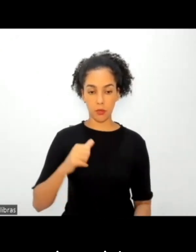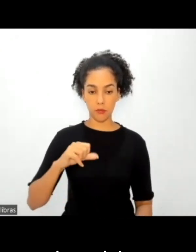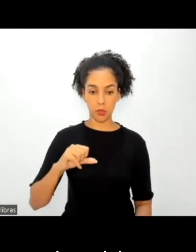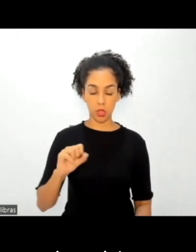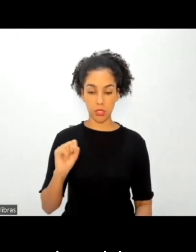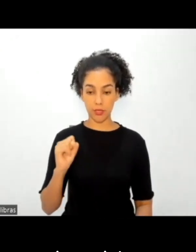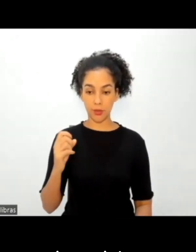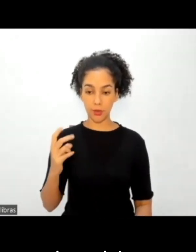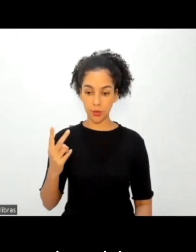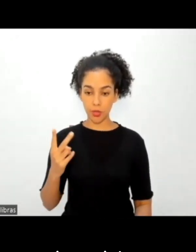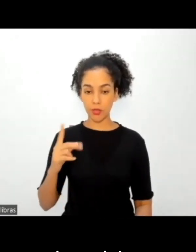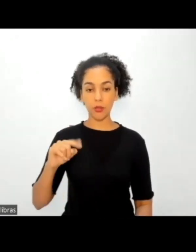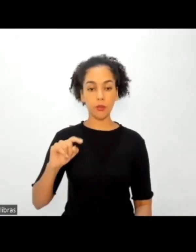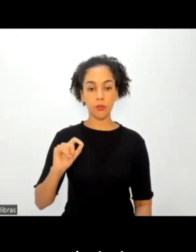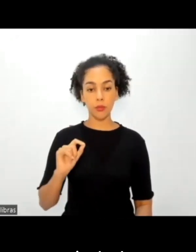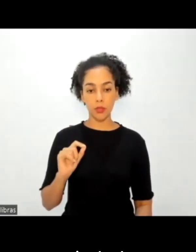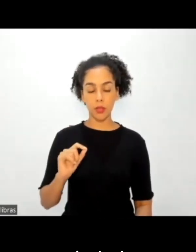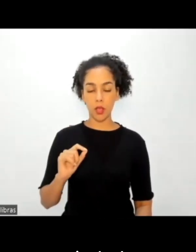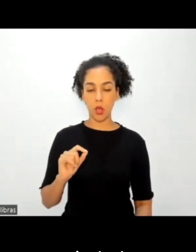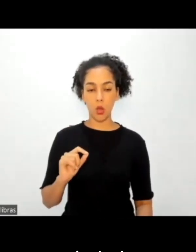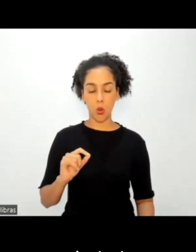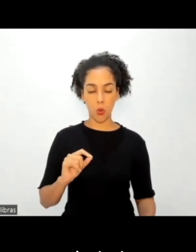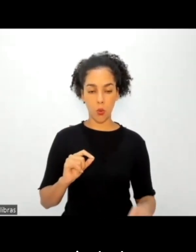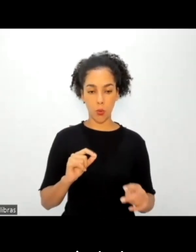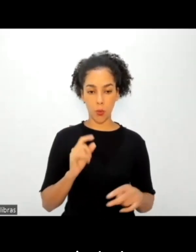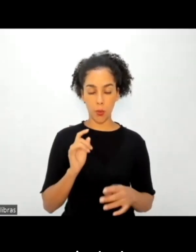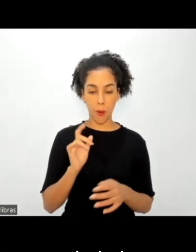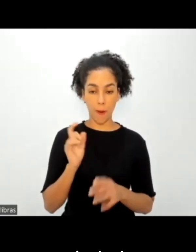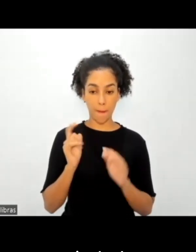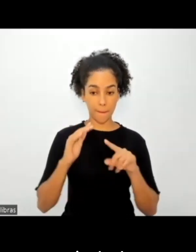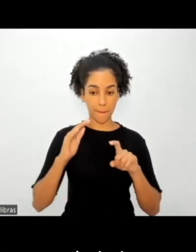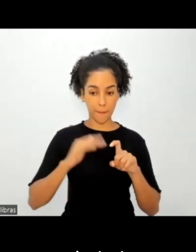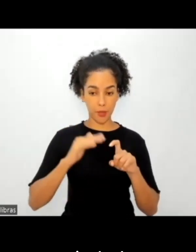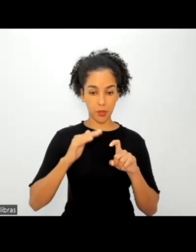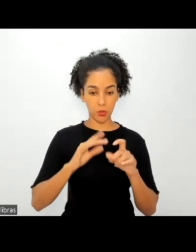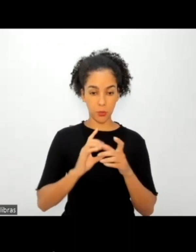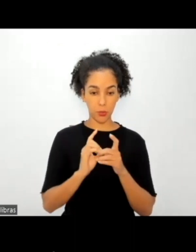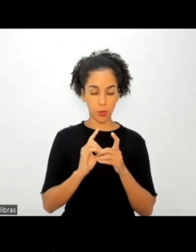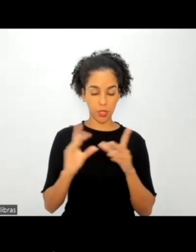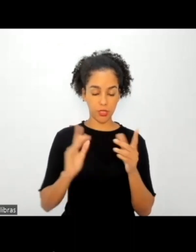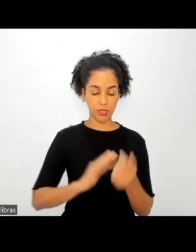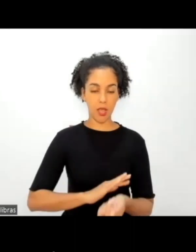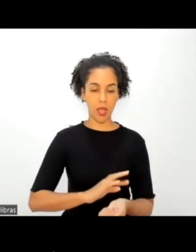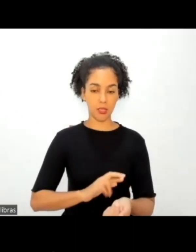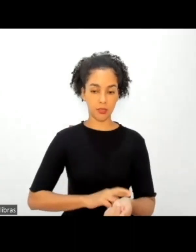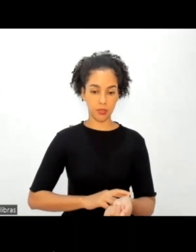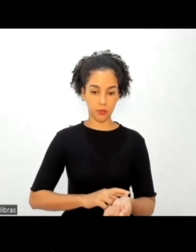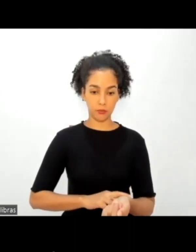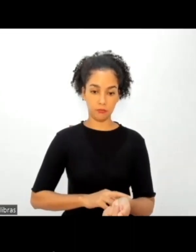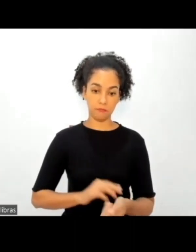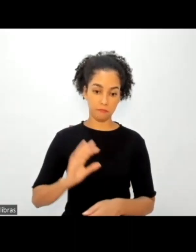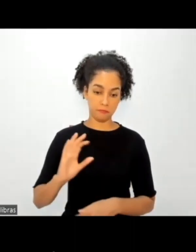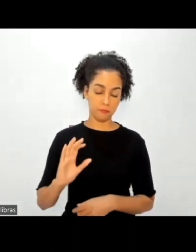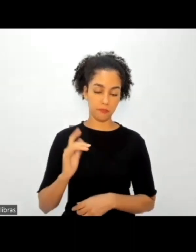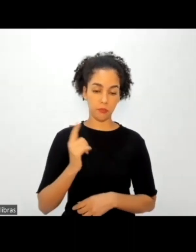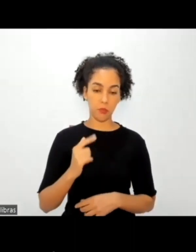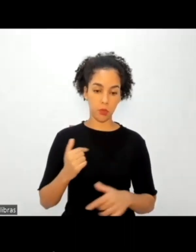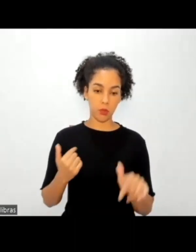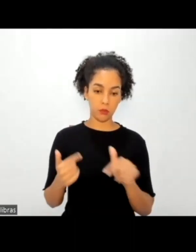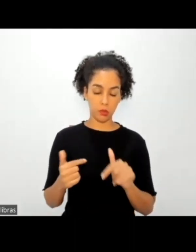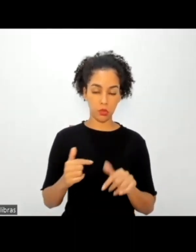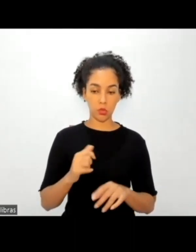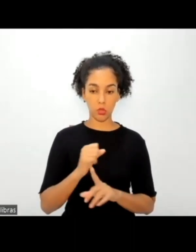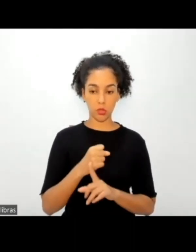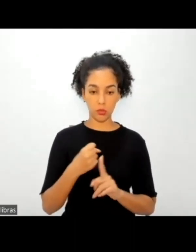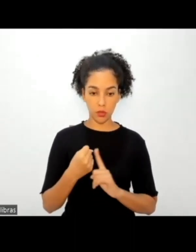é superar o mito da democracia racial. Óbvio que essa é uma questão da sociedade, né? Mas o serviço social, enquanto,